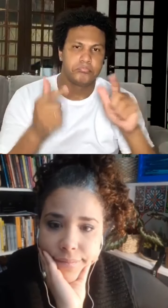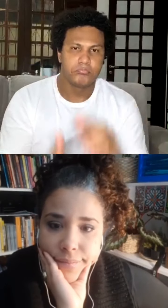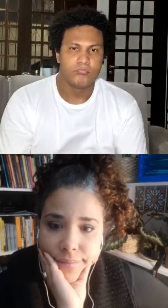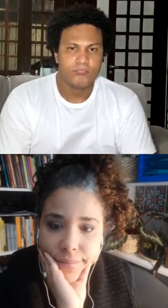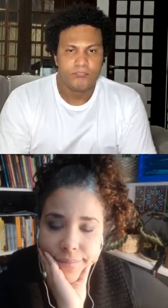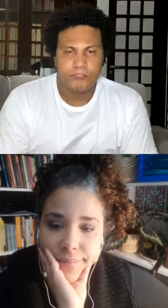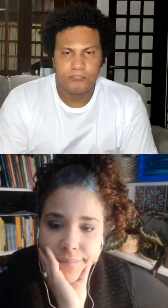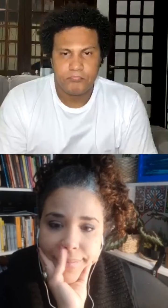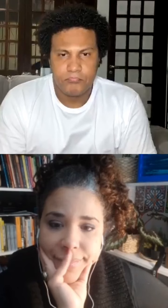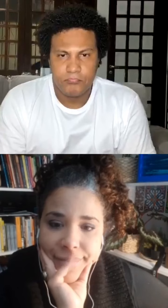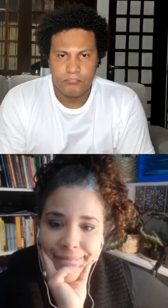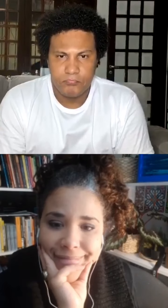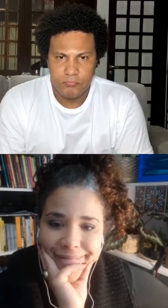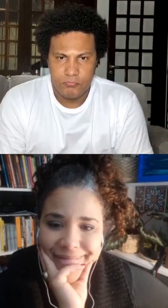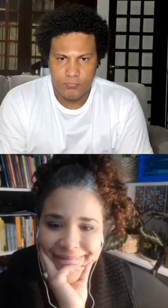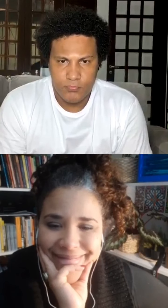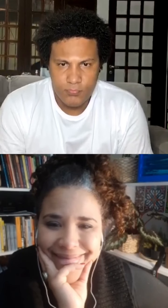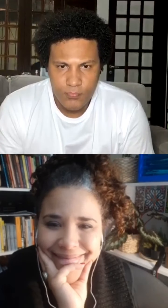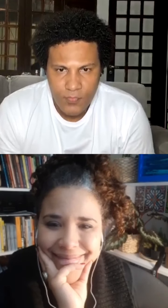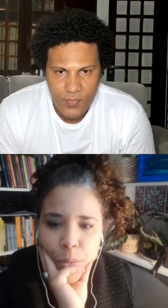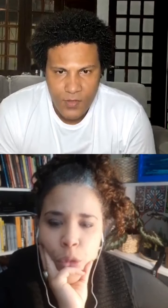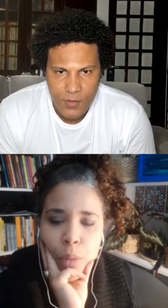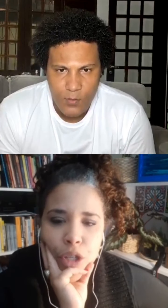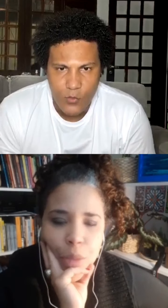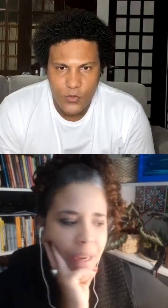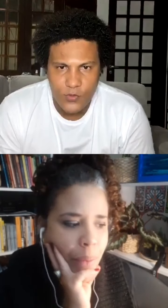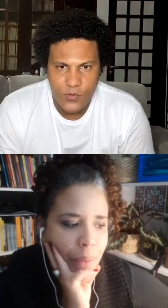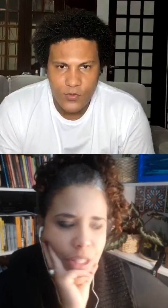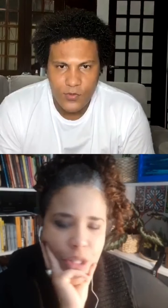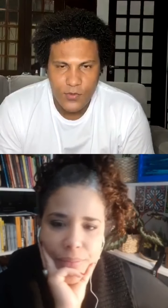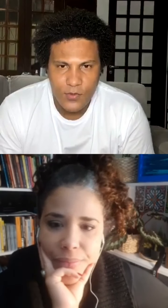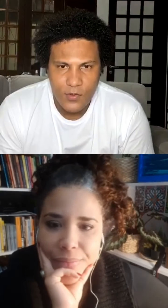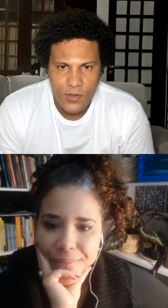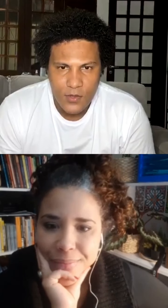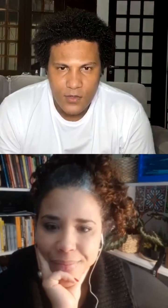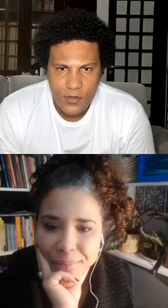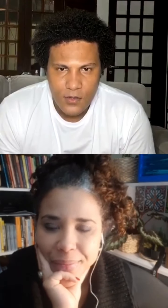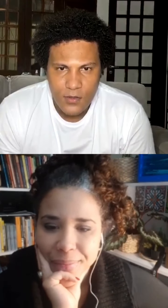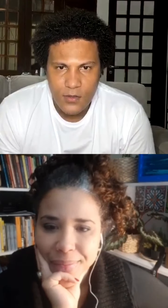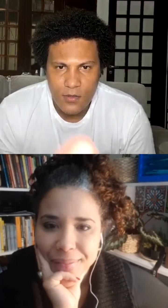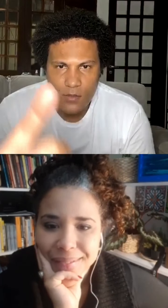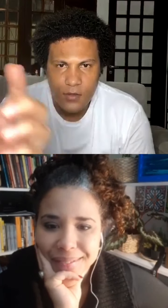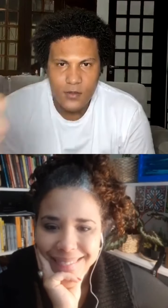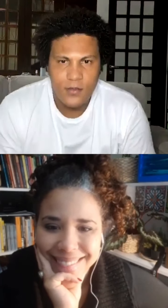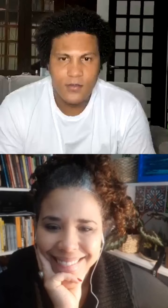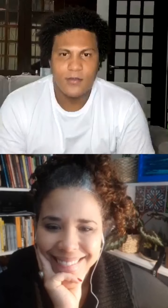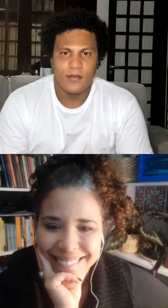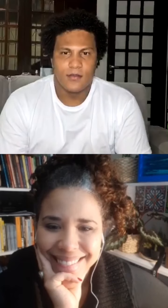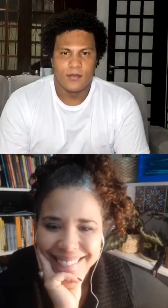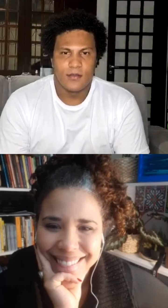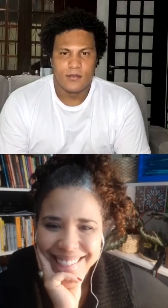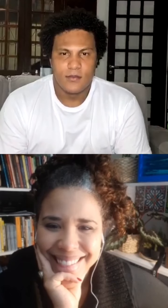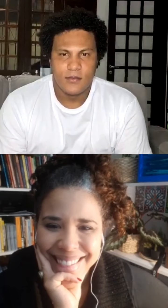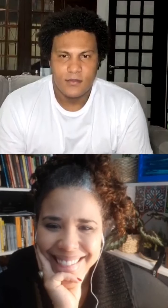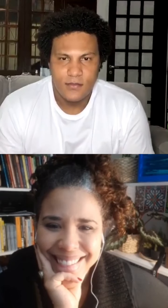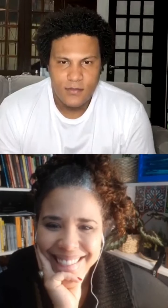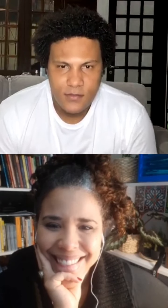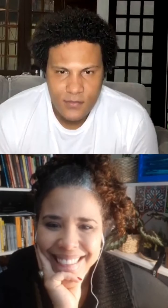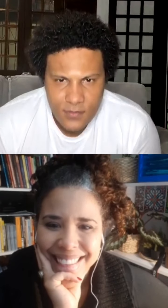Muita pergunta. Muito boas perguntas. Deixa eu ver aqui de uma pessoa muito interessante essa